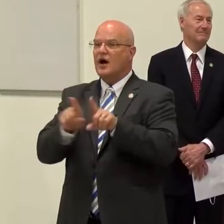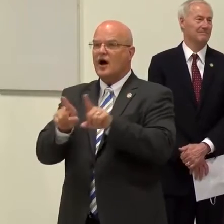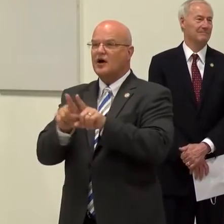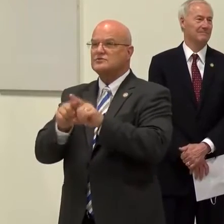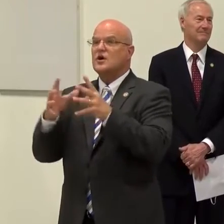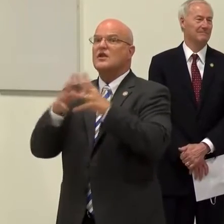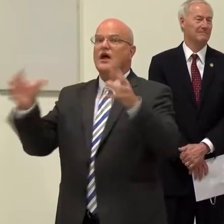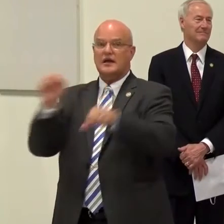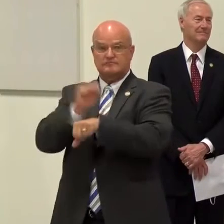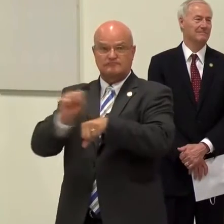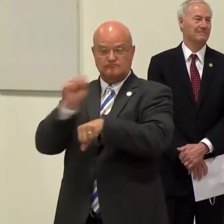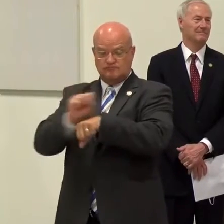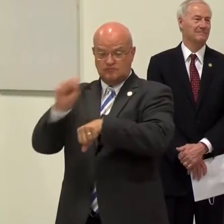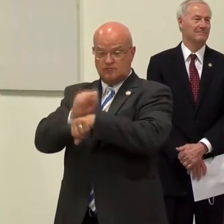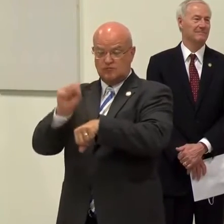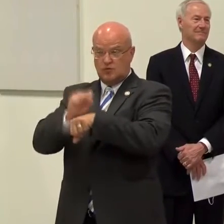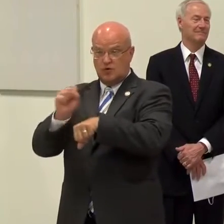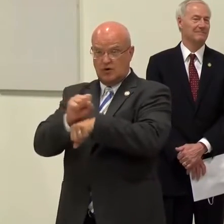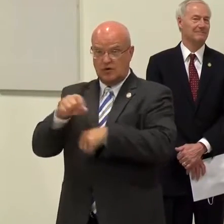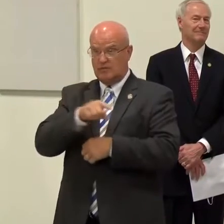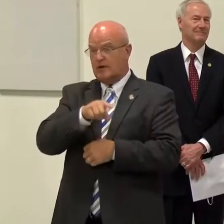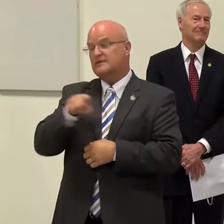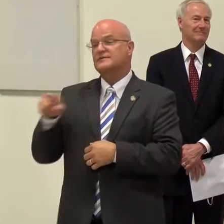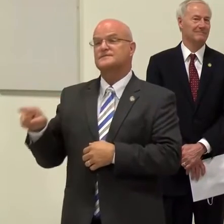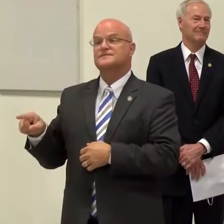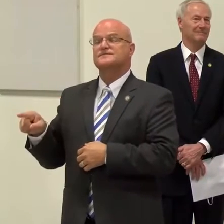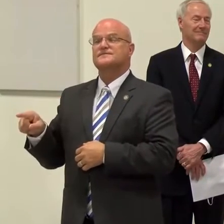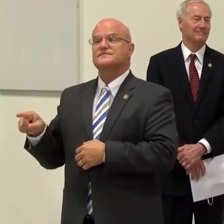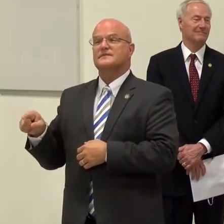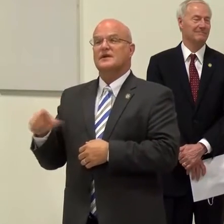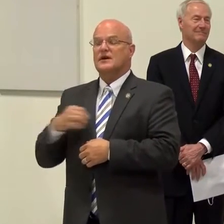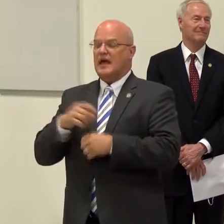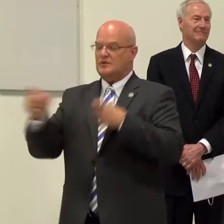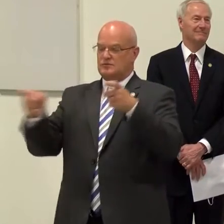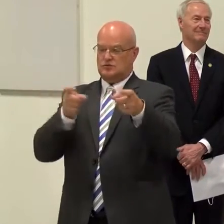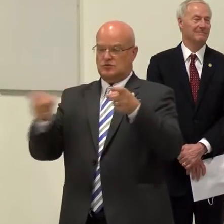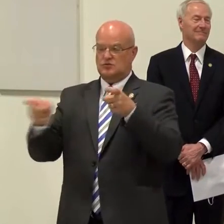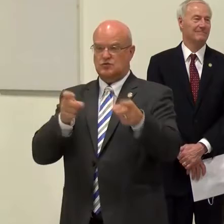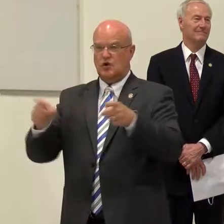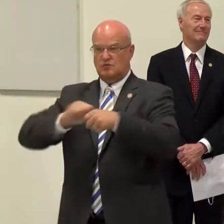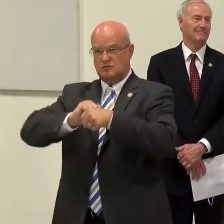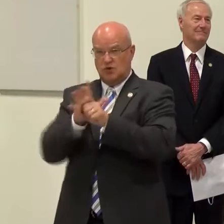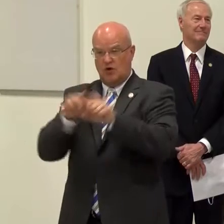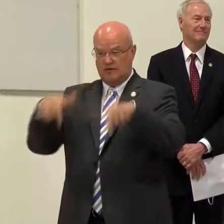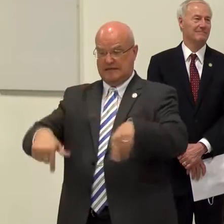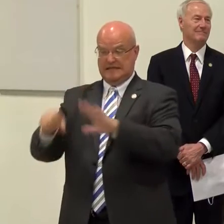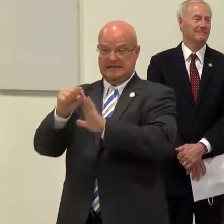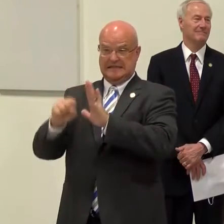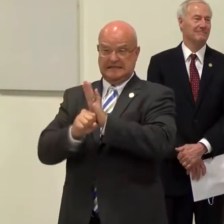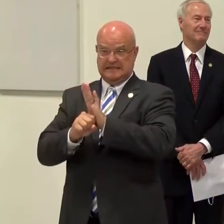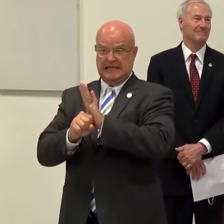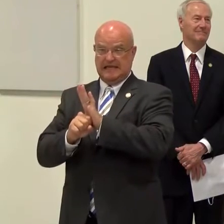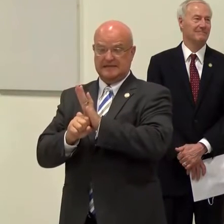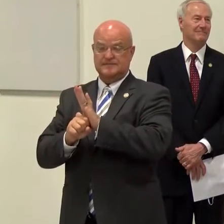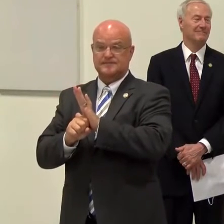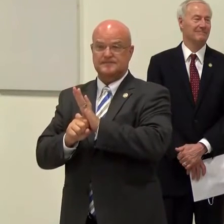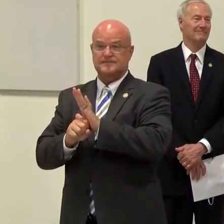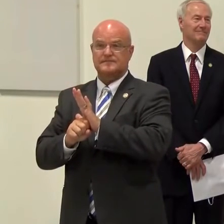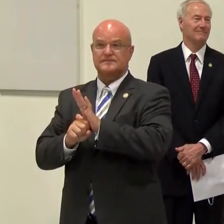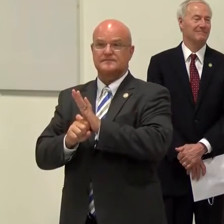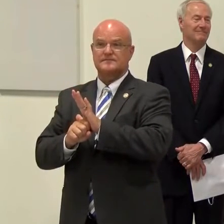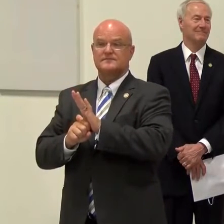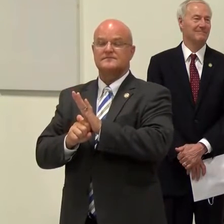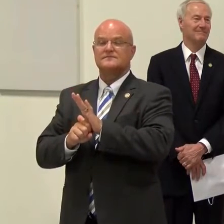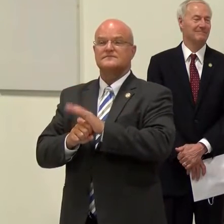been great efforts being done para controlar la infección aquí en este estado. to control COVID in this state. Por persona, por